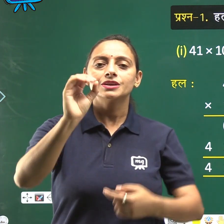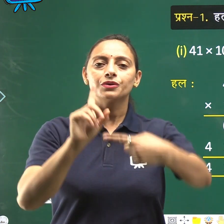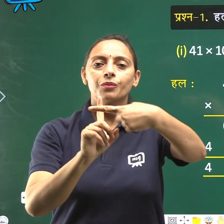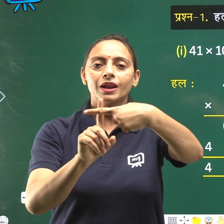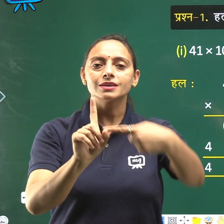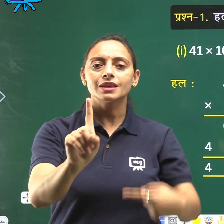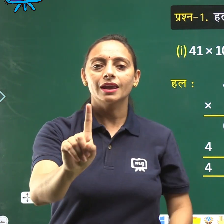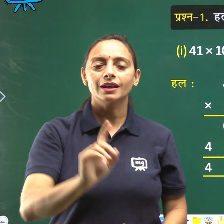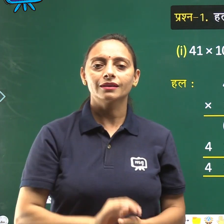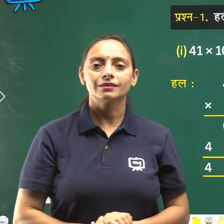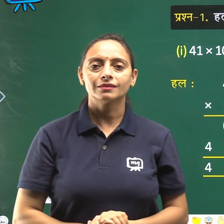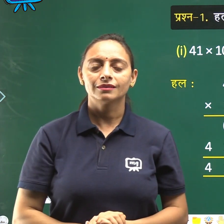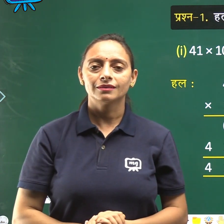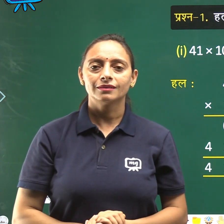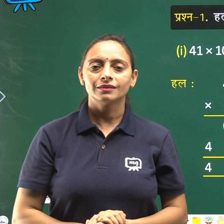1